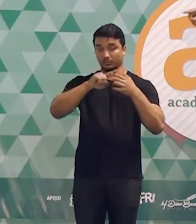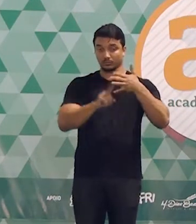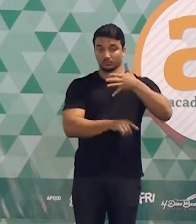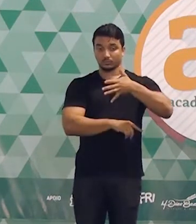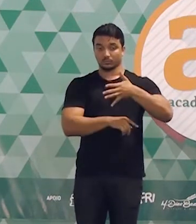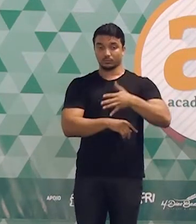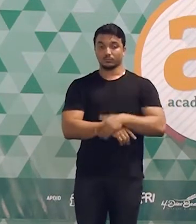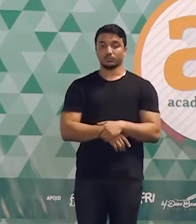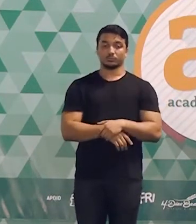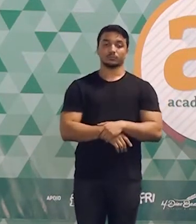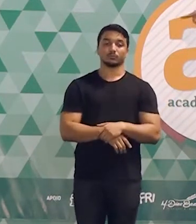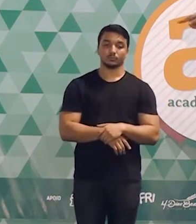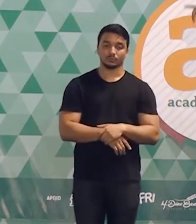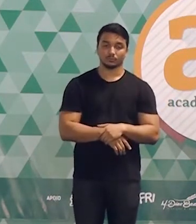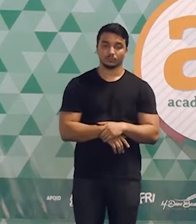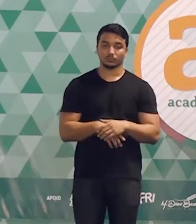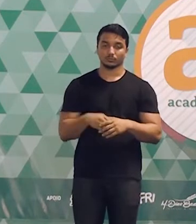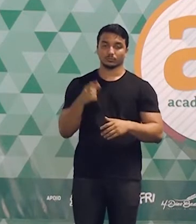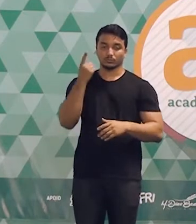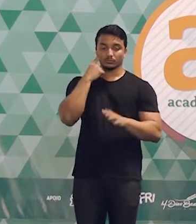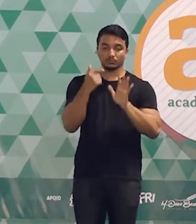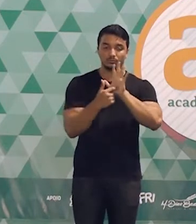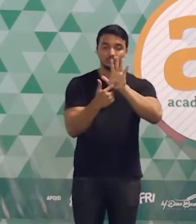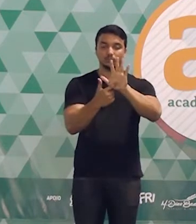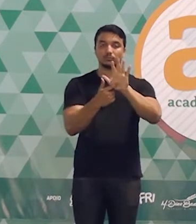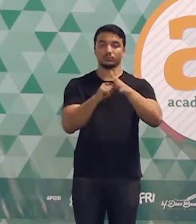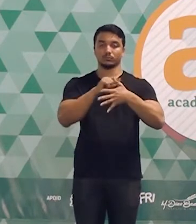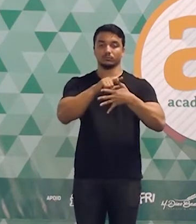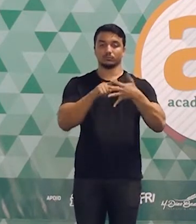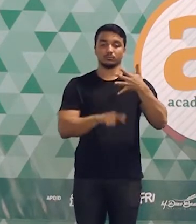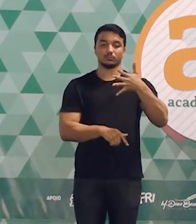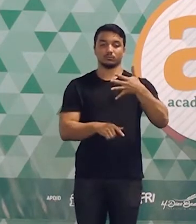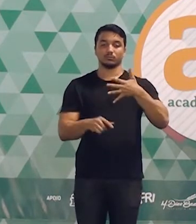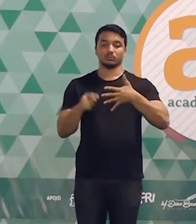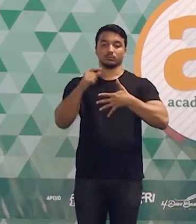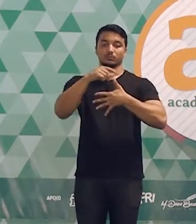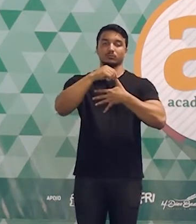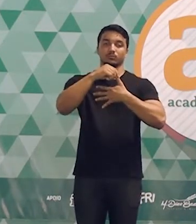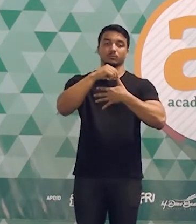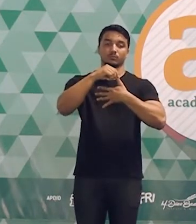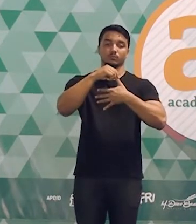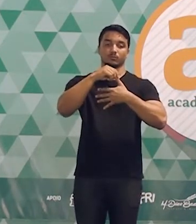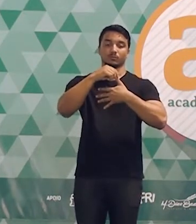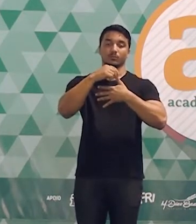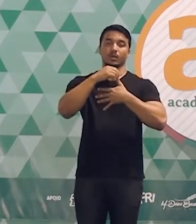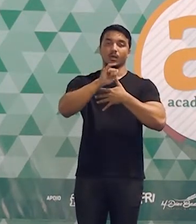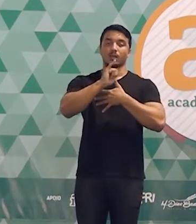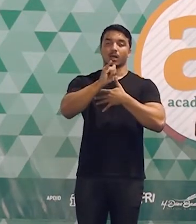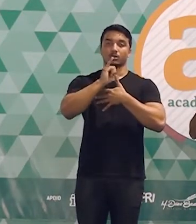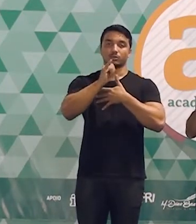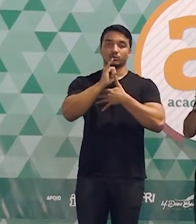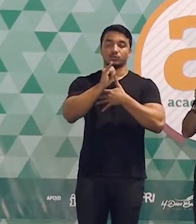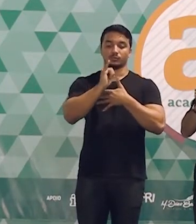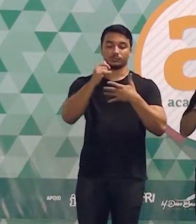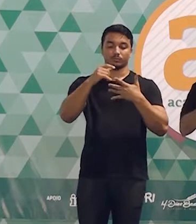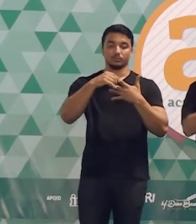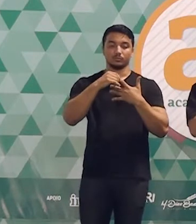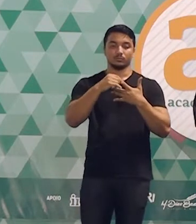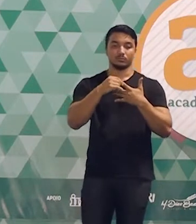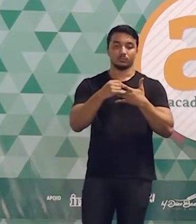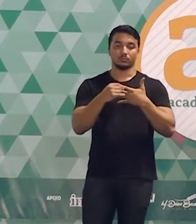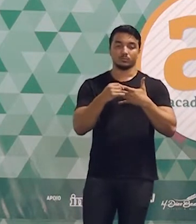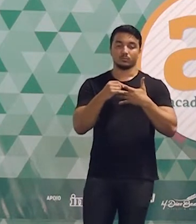no painel a apresentação dessas tipologias. A tipologia narrativa,